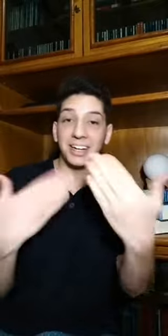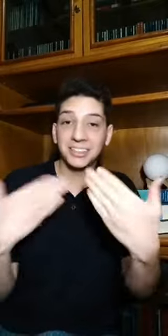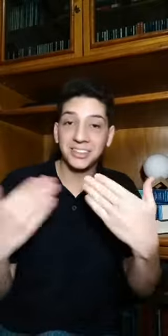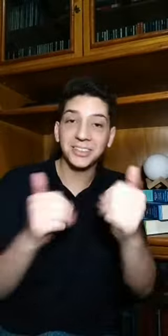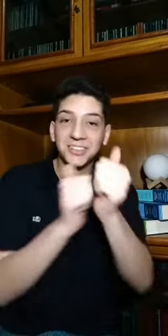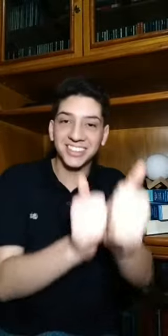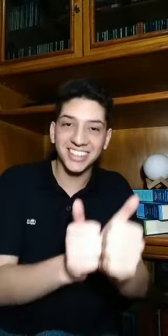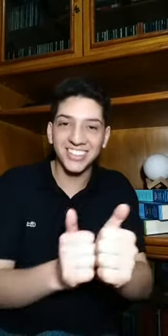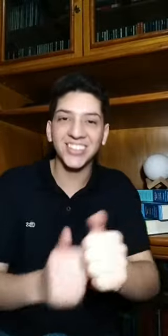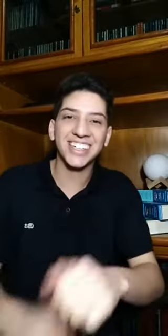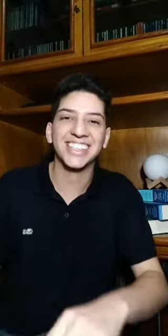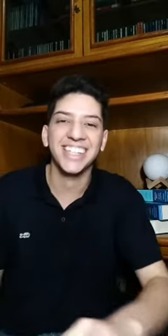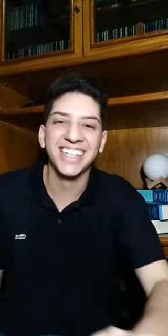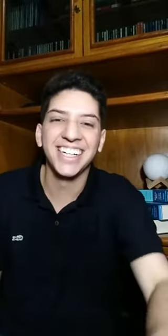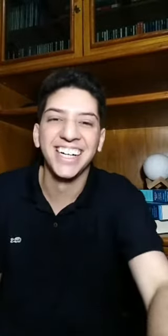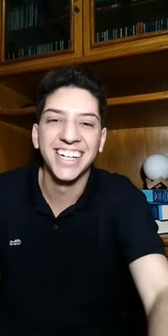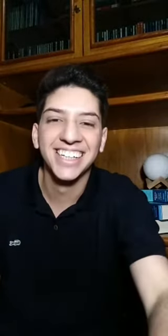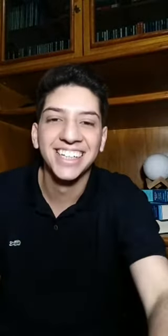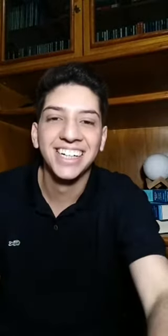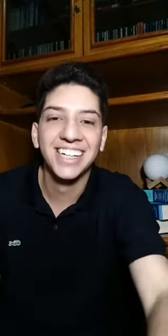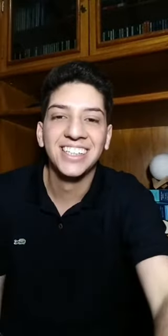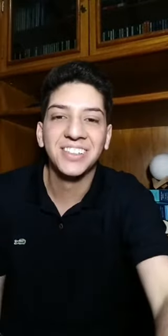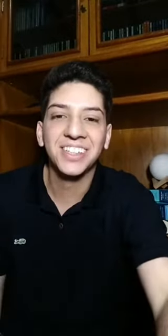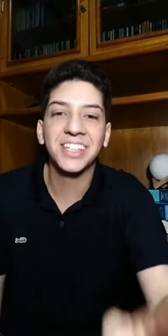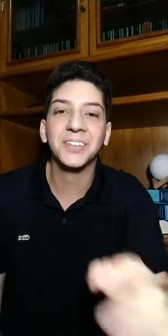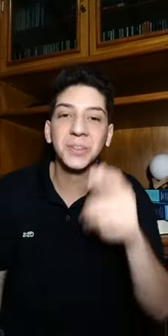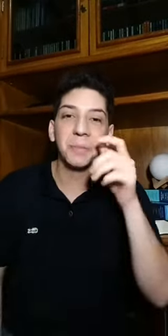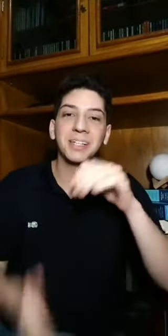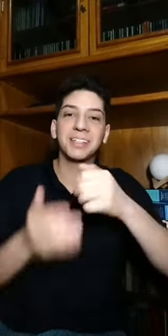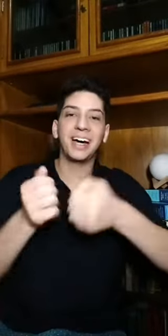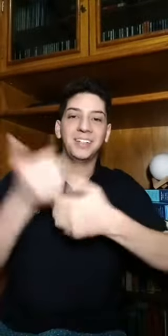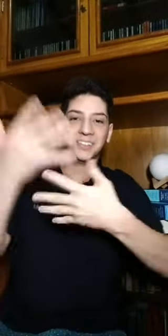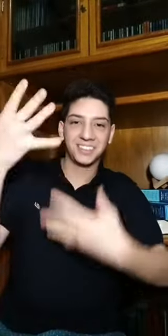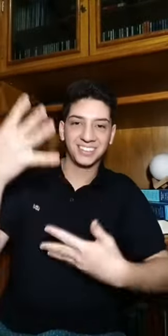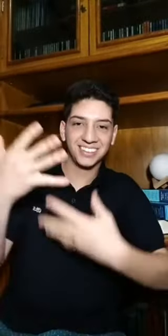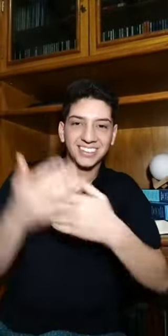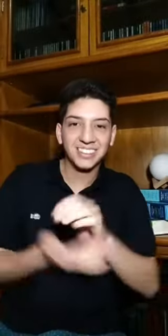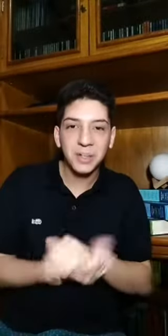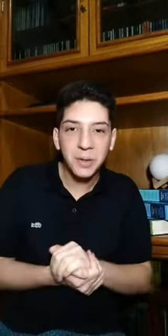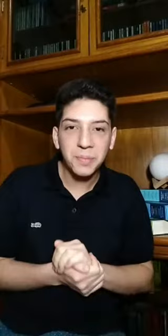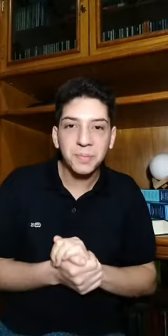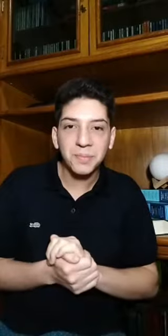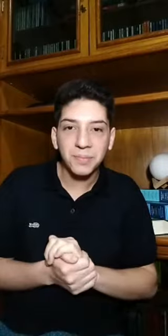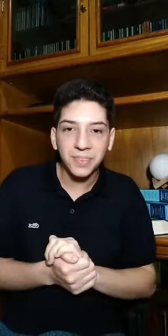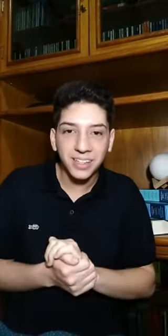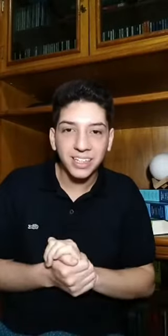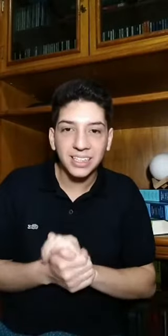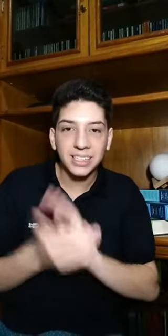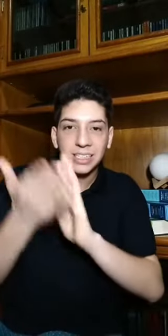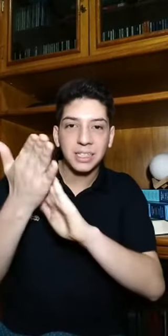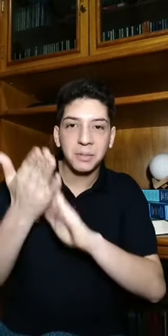né? Interagindo com os seguidores. Deixa eu ver aqui os comentários.